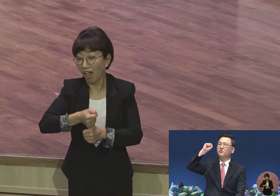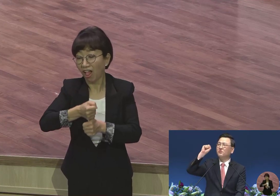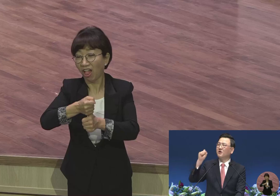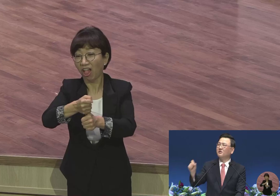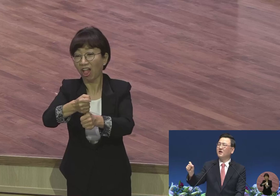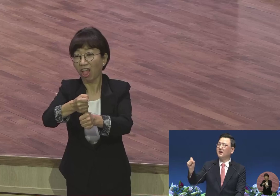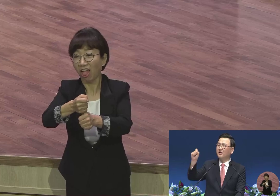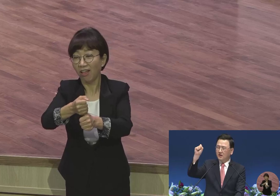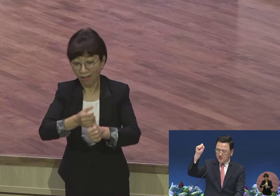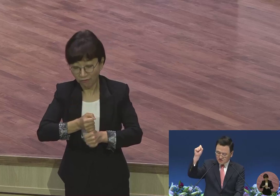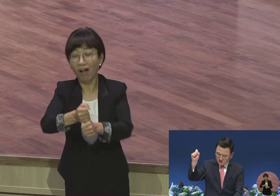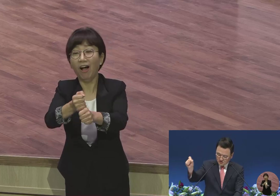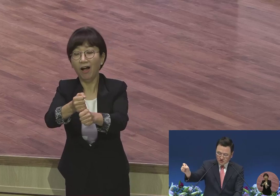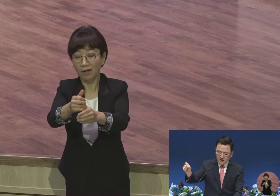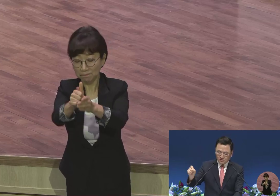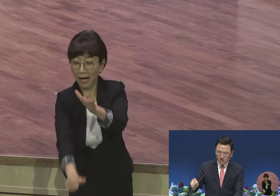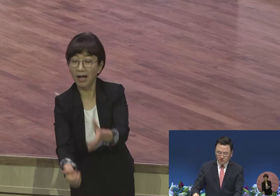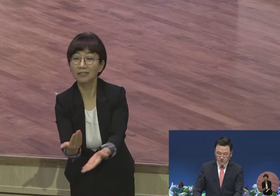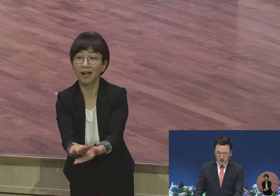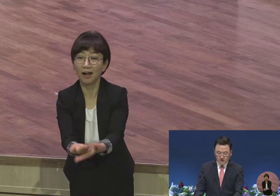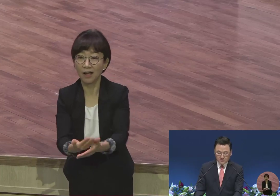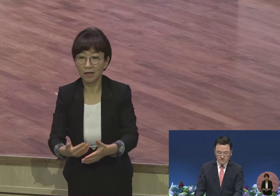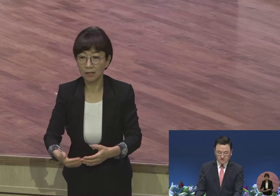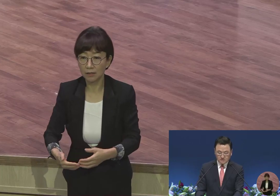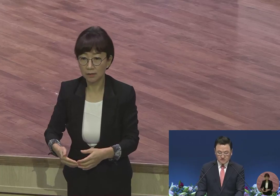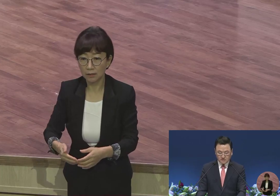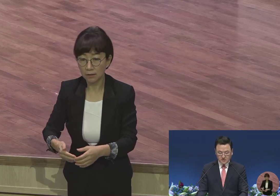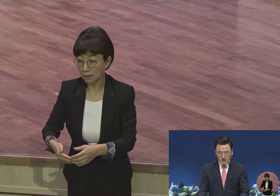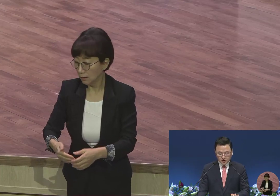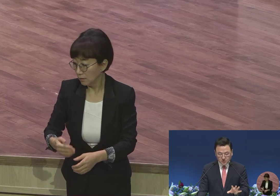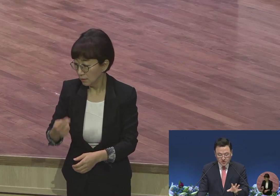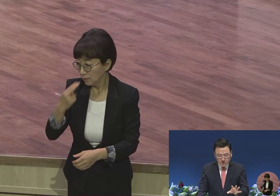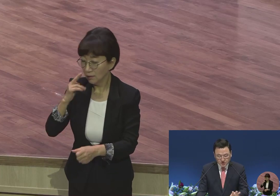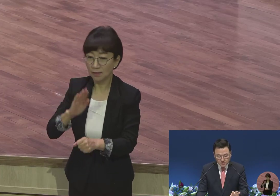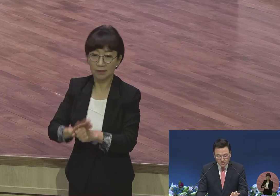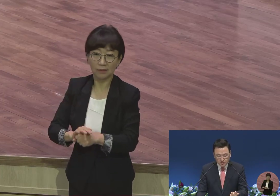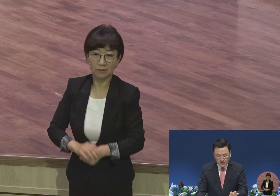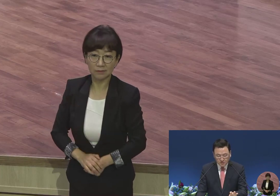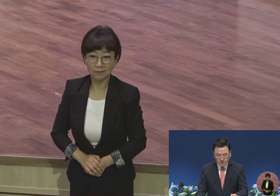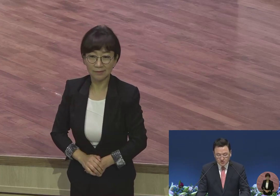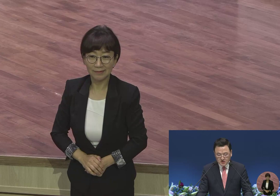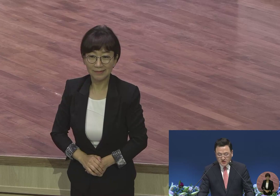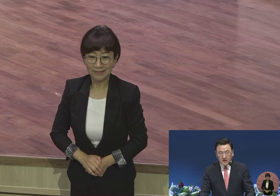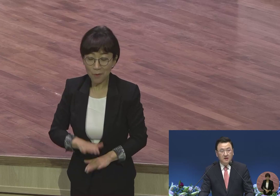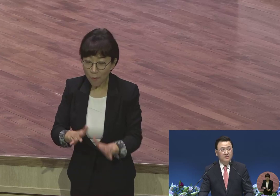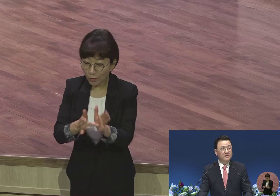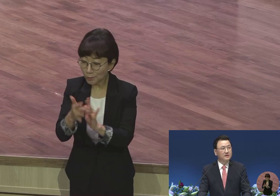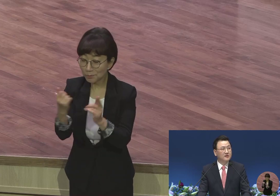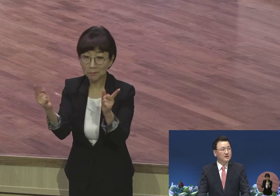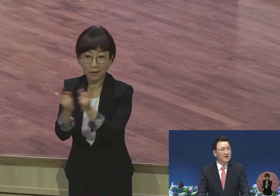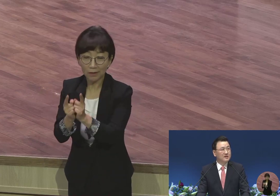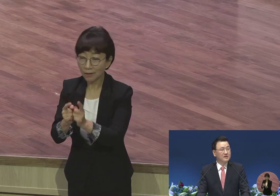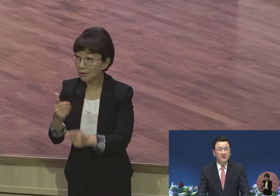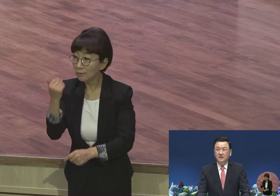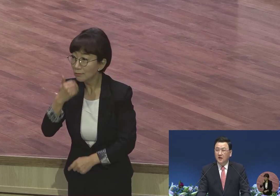좀 데려다가 거기다 넣어주세요. 예수를 그리스도로 바라보는 것이 아니라 단지